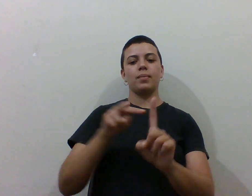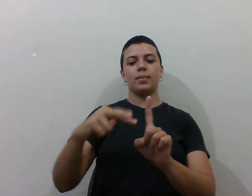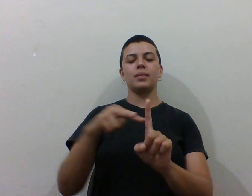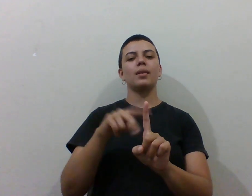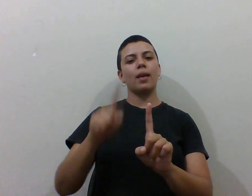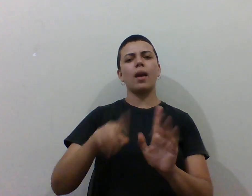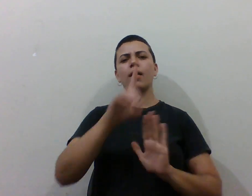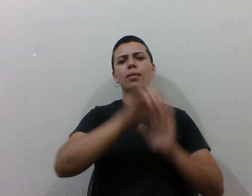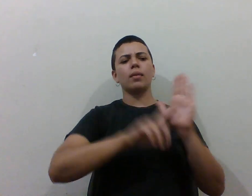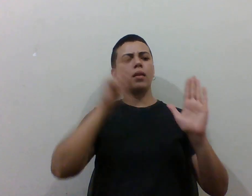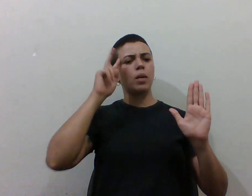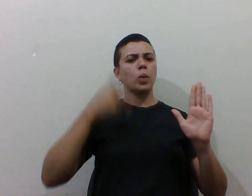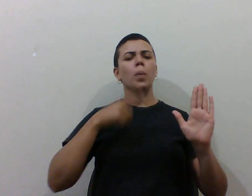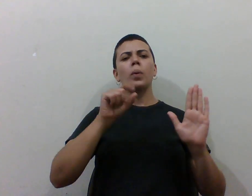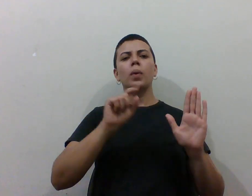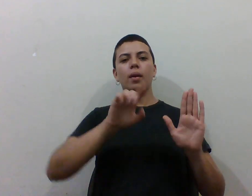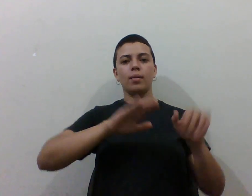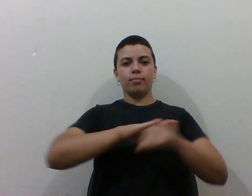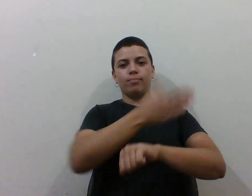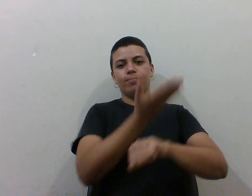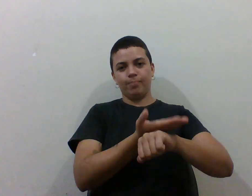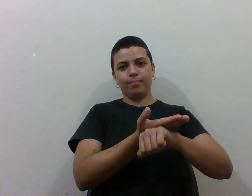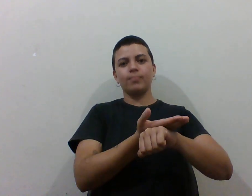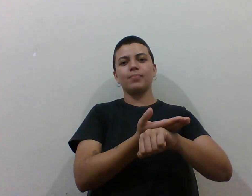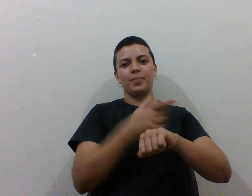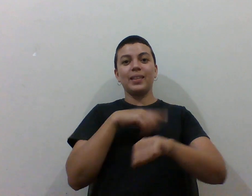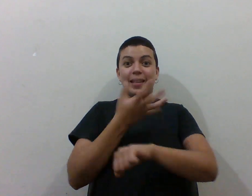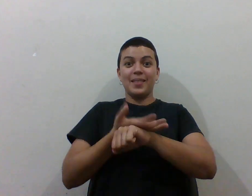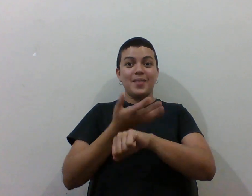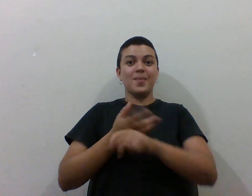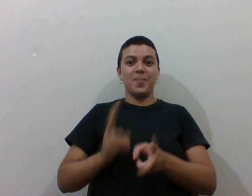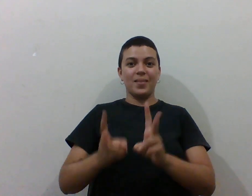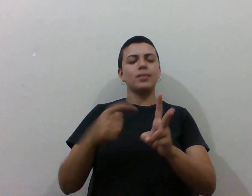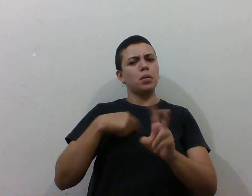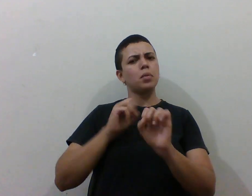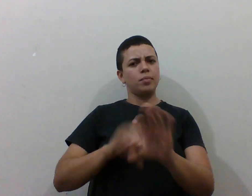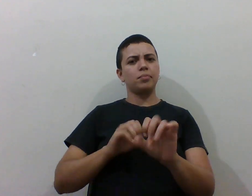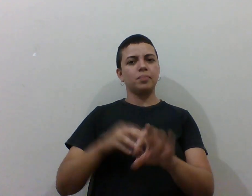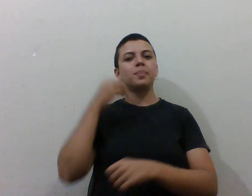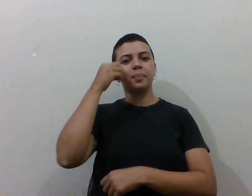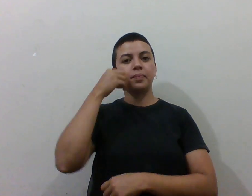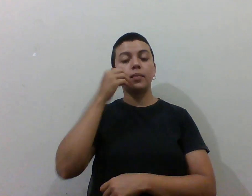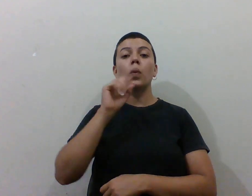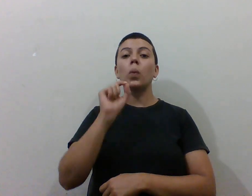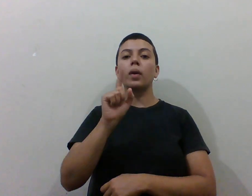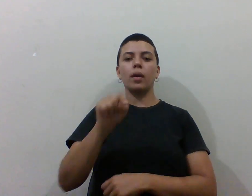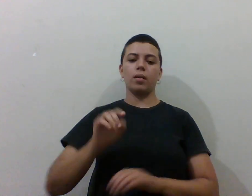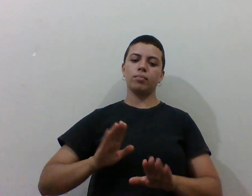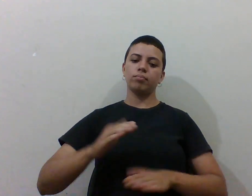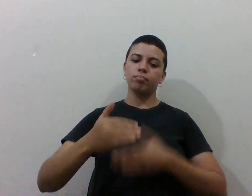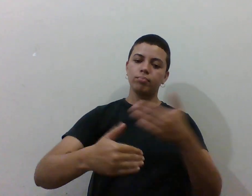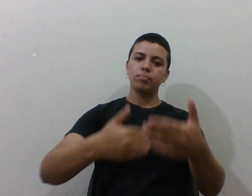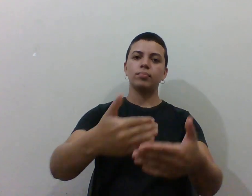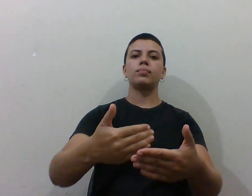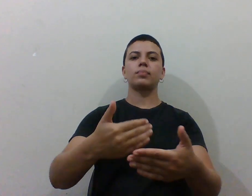humanos de modo transversal numa disciplina que eu digo que é muito tradicional que eu ensino a partir da caminhada seria muito massa para além da